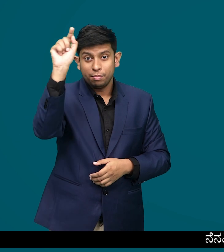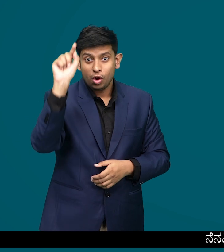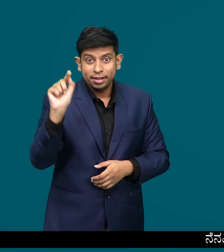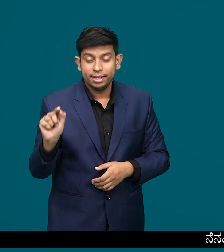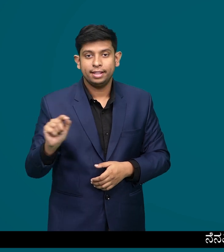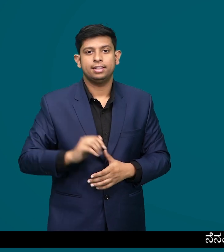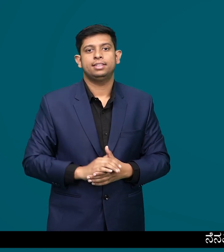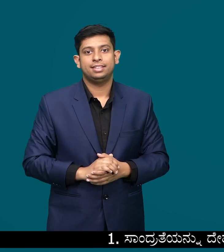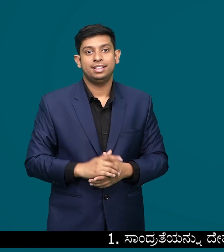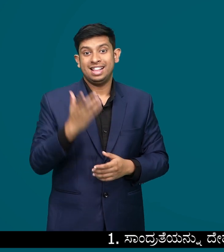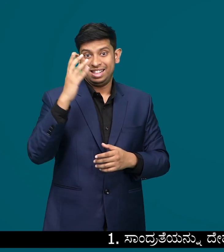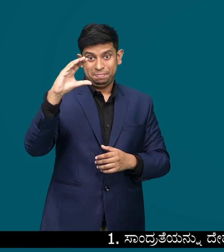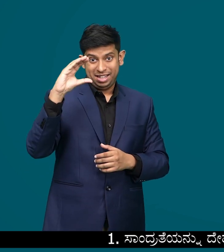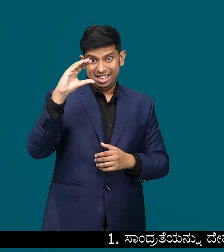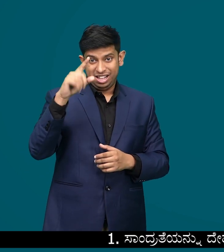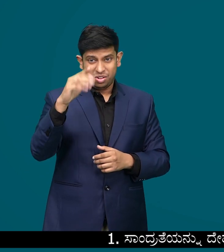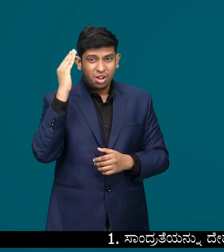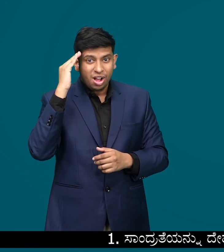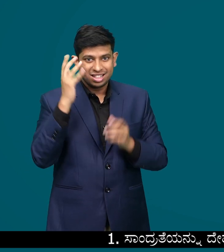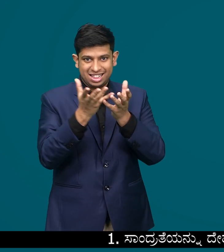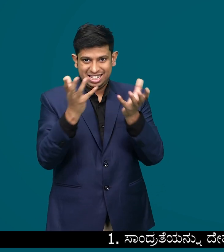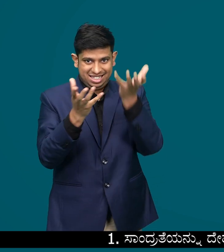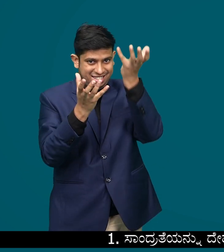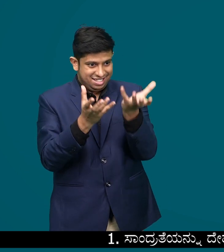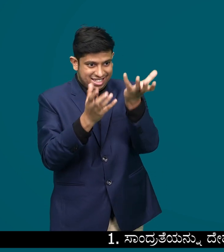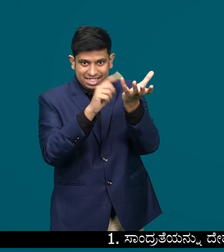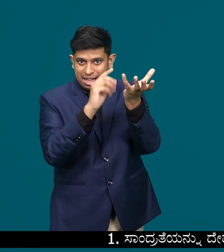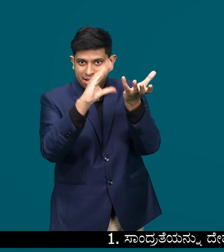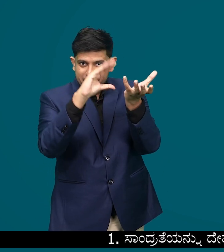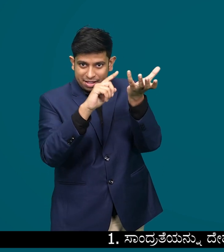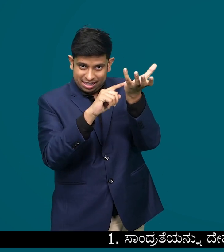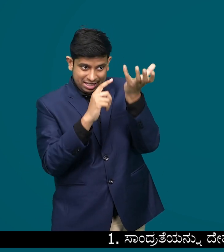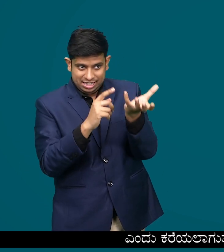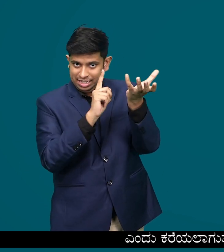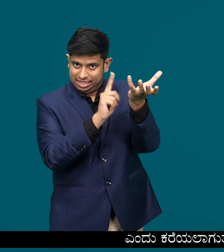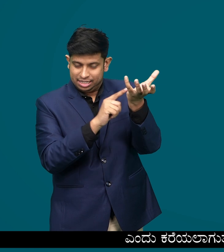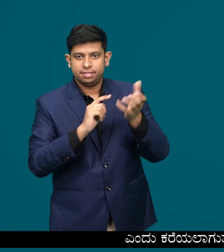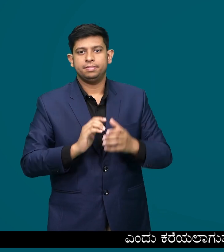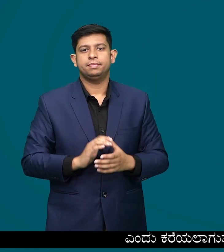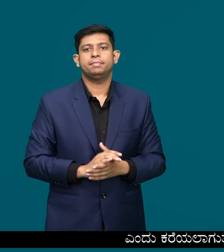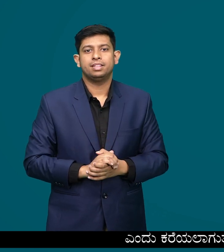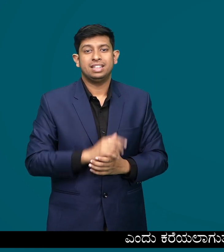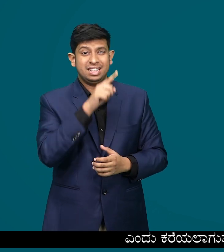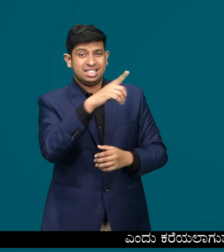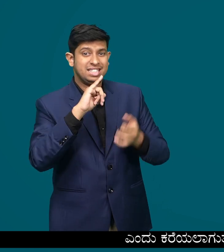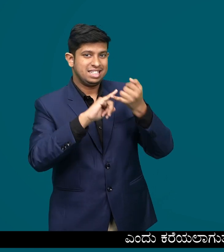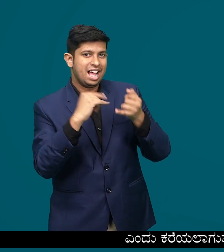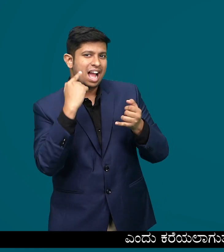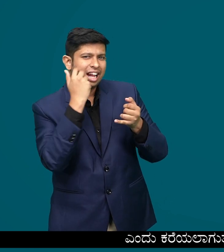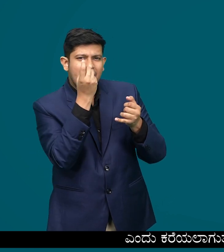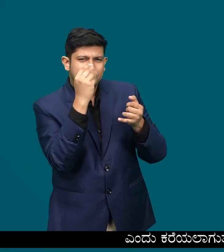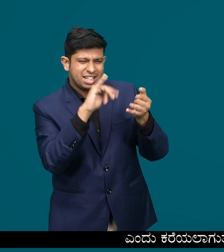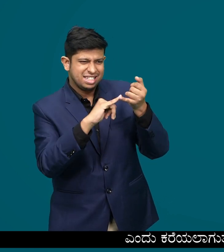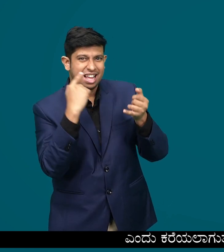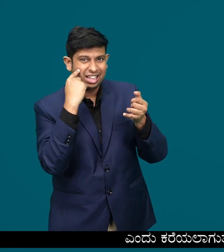ನೆನಪಿಡಬೇಕಾದ ಅಂಶಗಳು: 1. ಸಾಂದ್ರತೆಯನ್ನ ದೇಹದ ಪ್ರತಿ ಘಟಕದ ಪರಿಮಾಣಕ್ಕೆ ದ್ರವ್ಯರಾಶಿ ಎಂದು ಕರೆಯಲಾಗುತ್ತೆ. ಇದರ SI